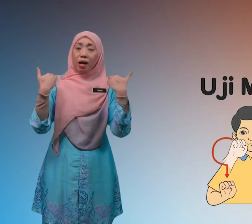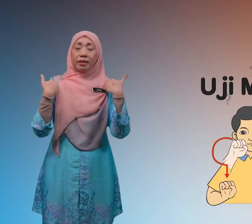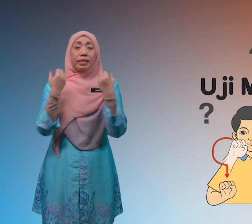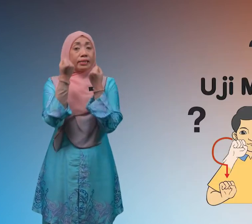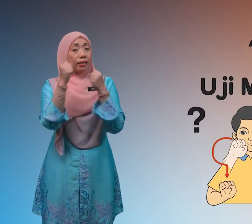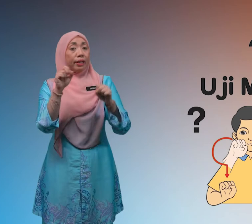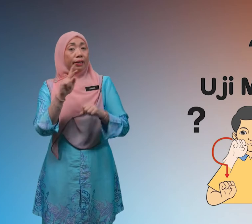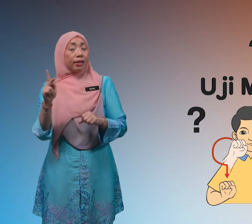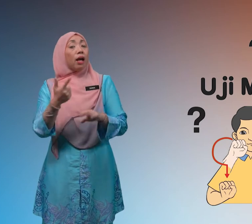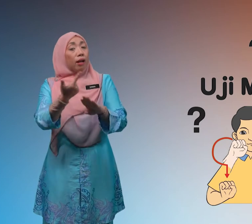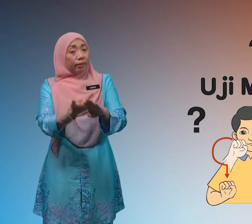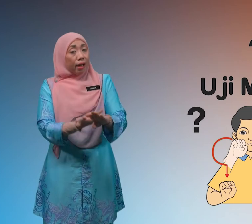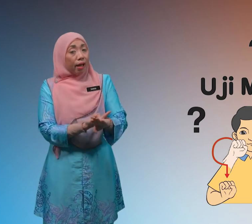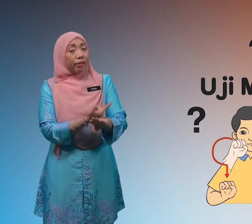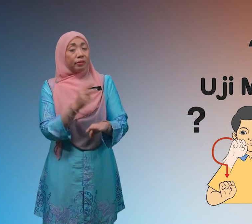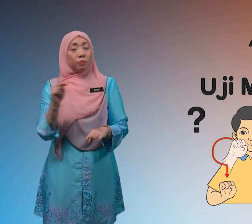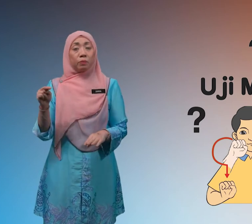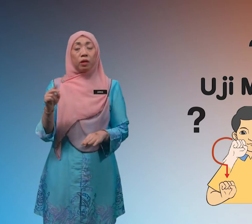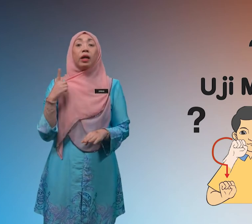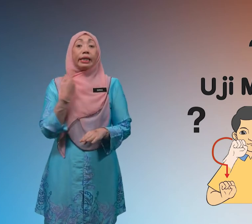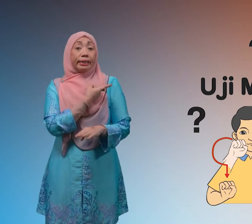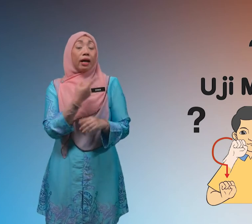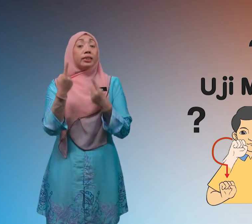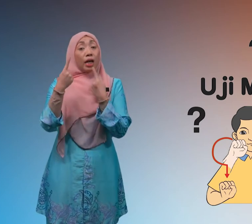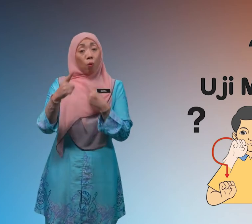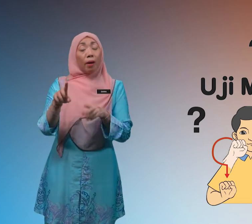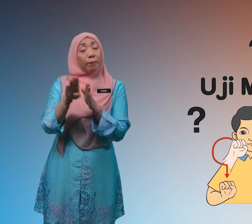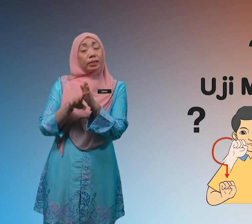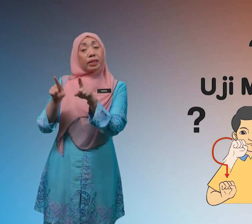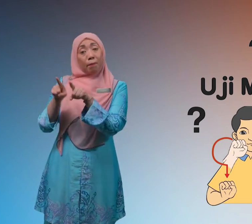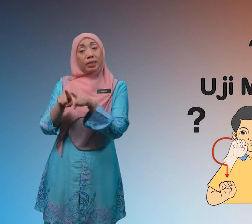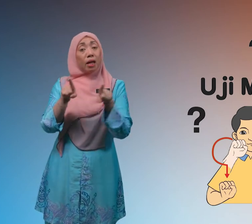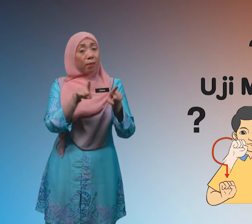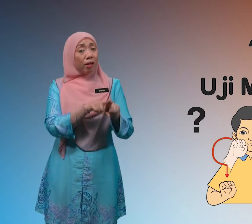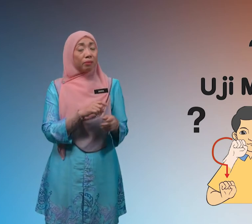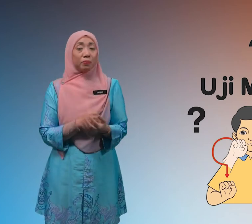ada sediakan latihan. Kita jawab bersama-sama.